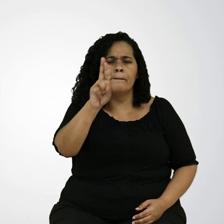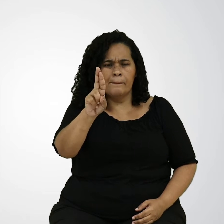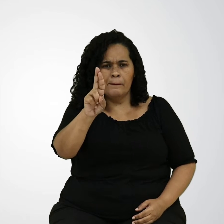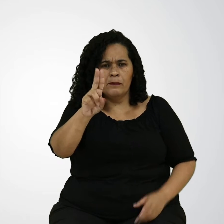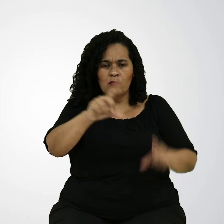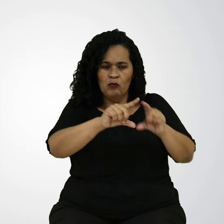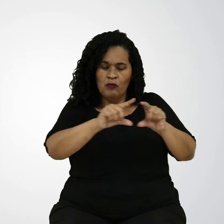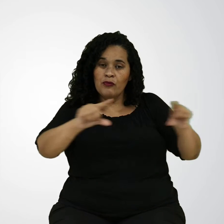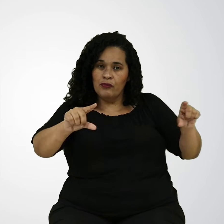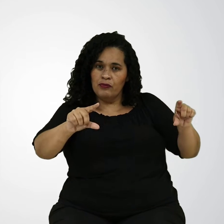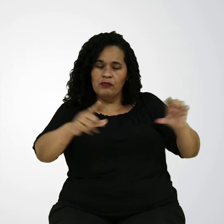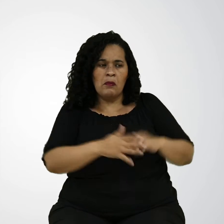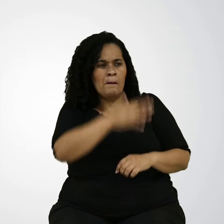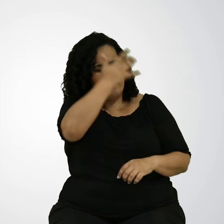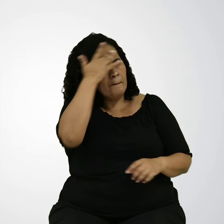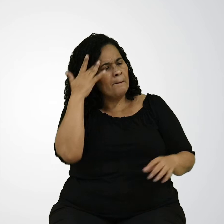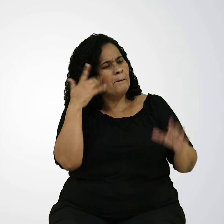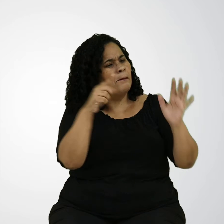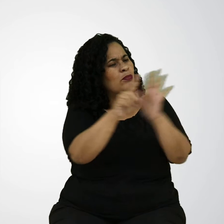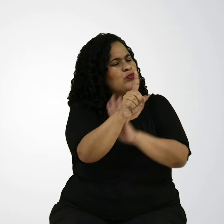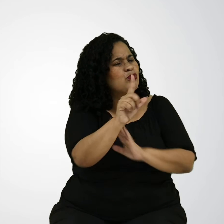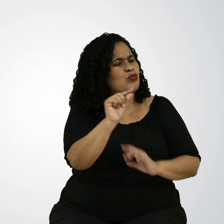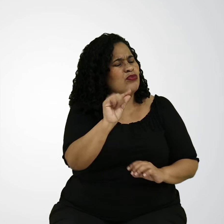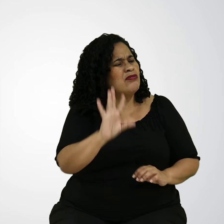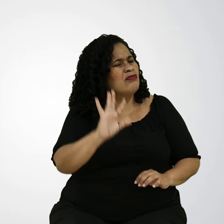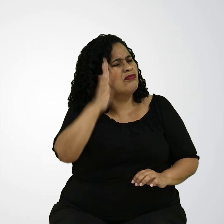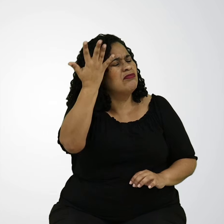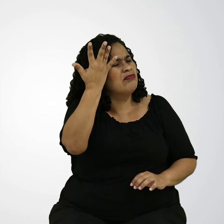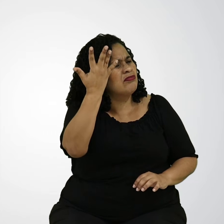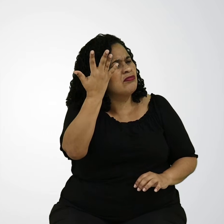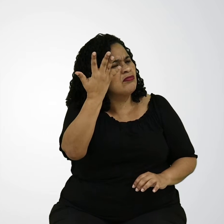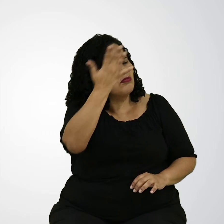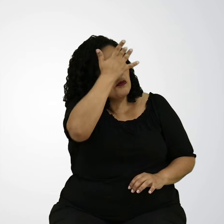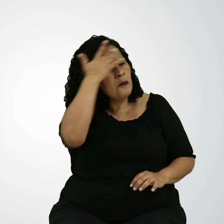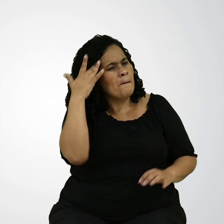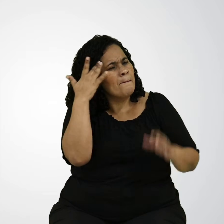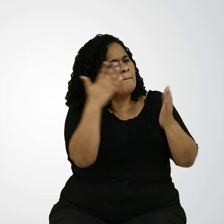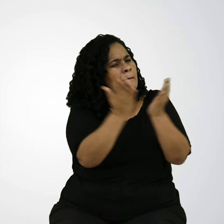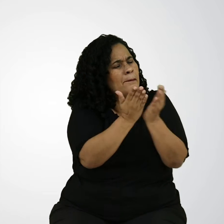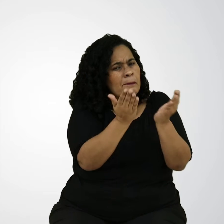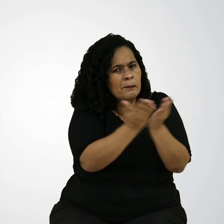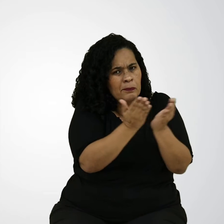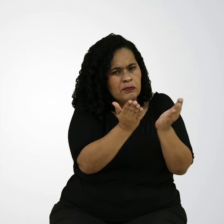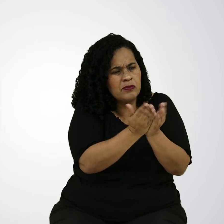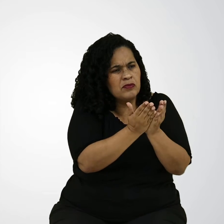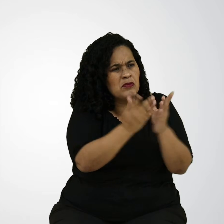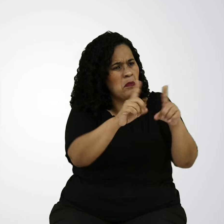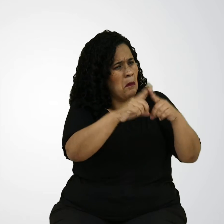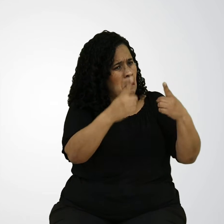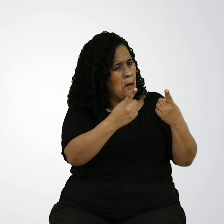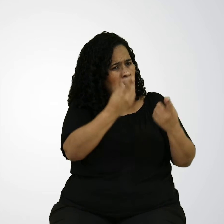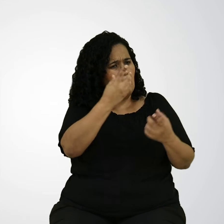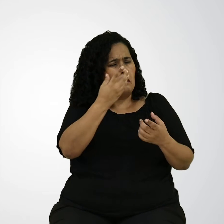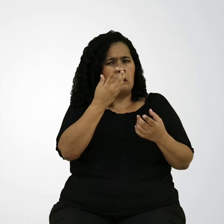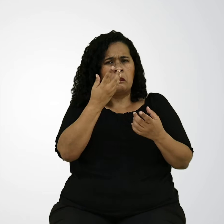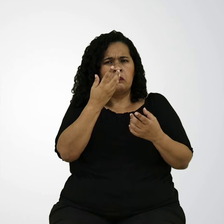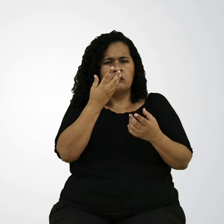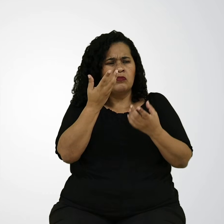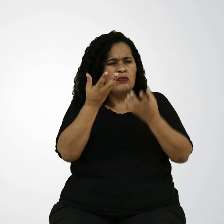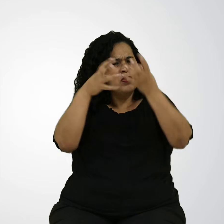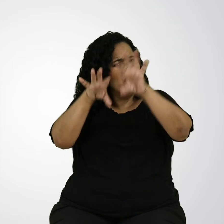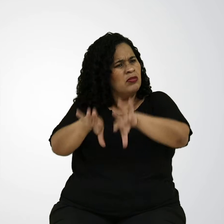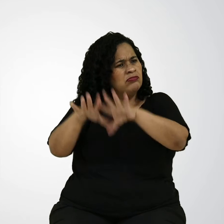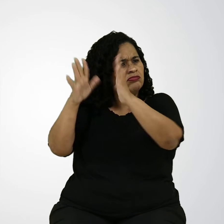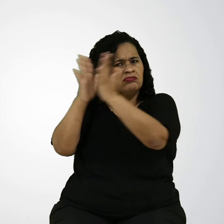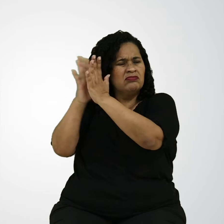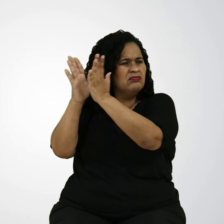que alguém perguntou assim, o que acontece com um cristão se ele deixar de orar, né? E aí ele falou, para de orar que você vai